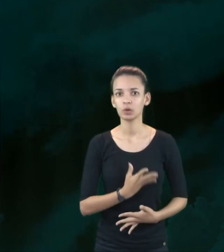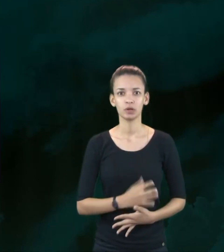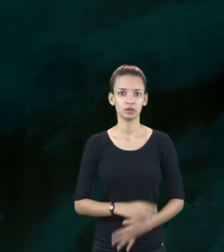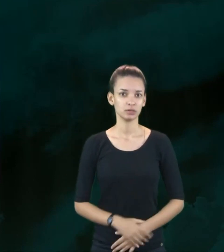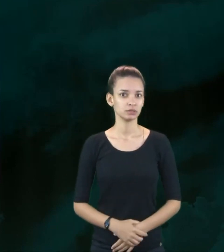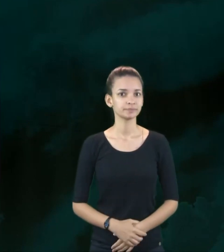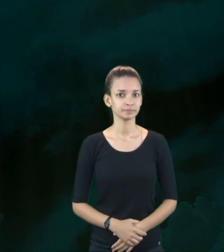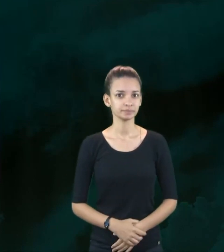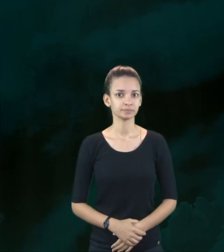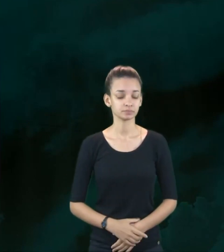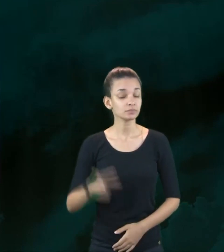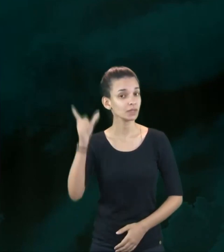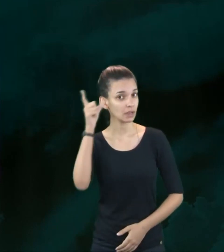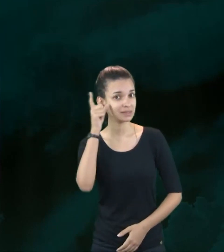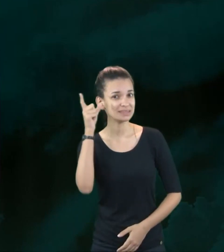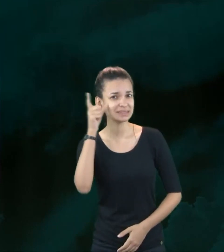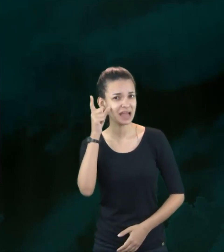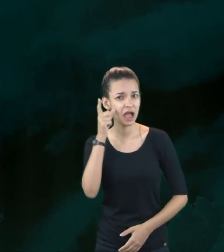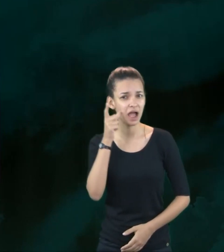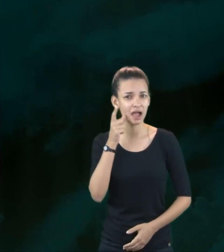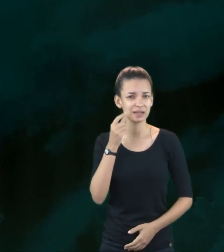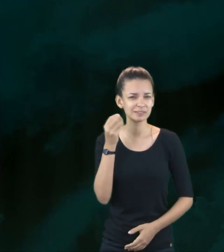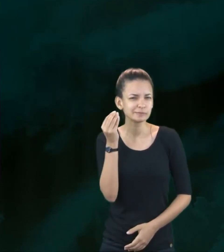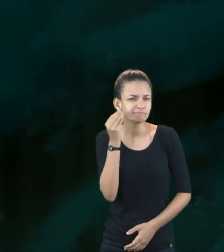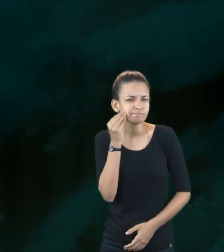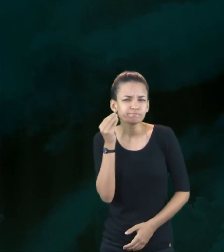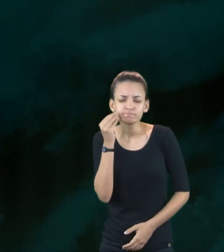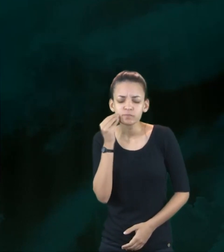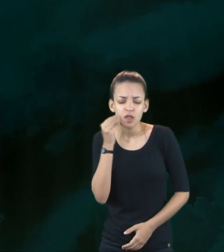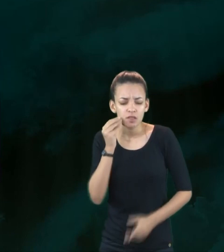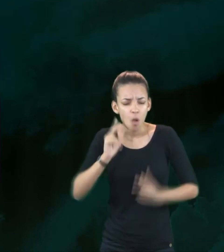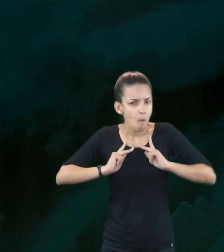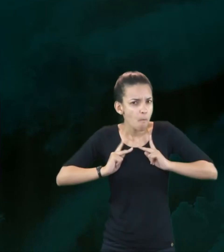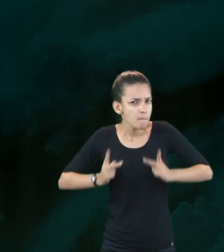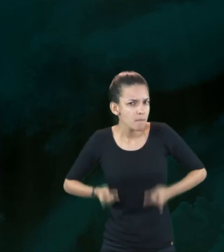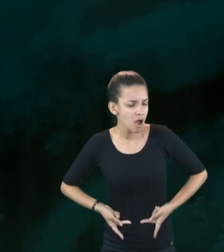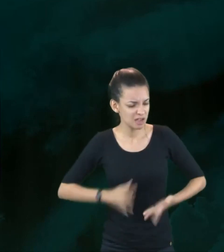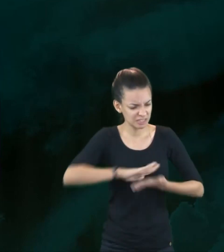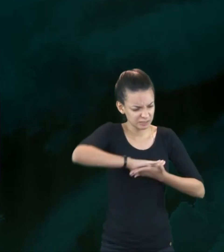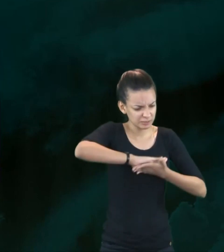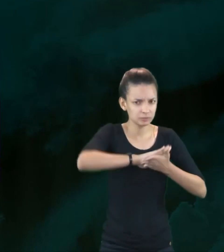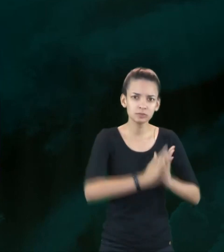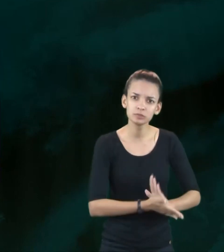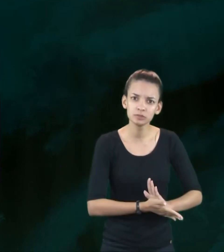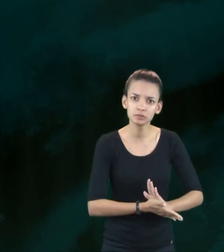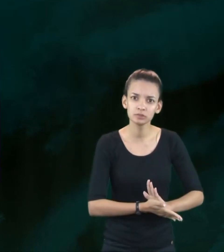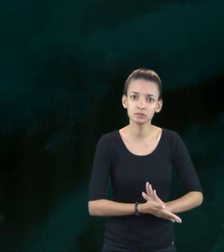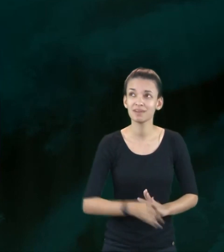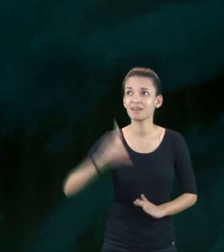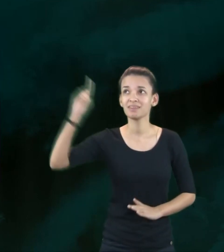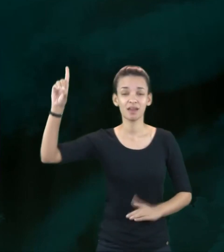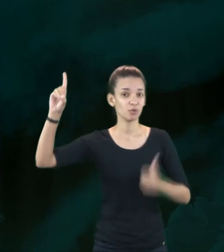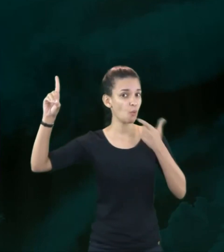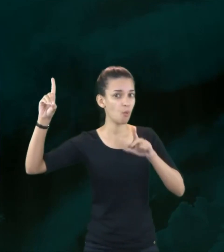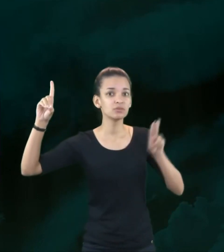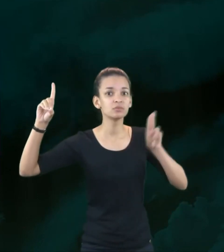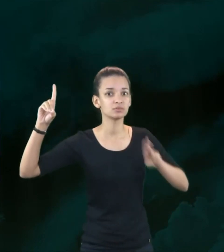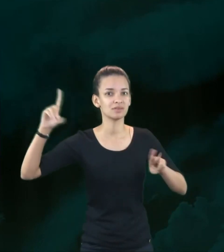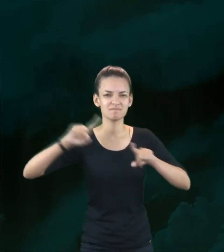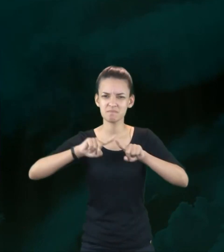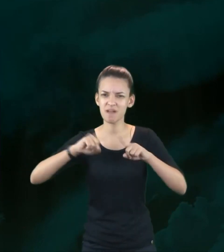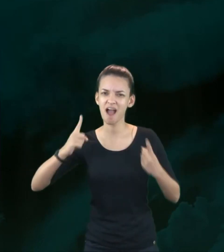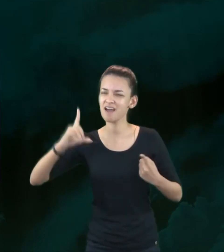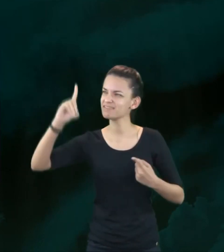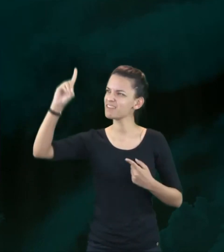quis destruir o homem, para que Deus não pudesse usar mais o homem para o plano de Deus. Mas Deus é maior do que ele.